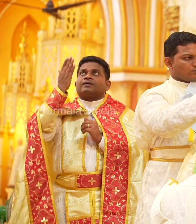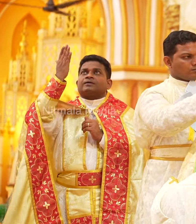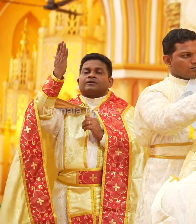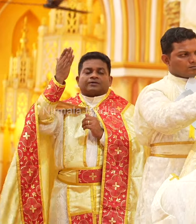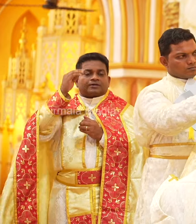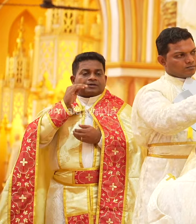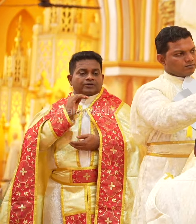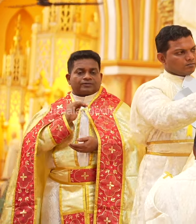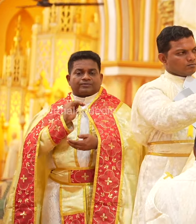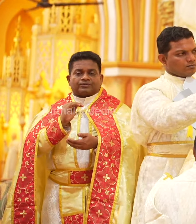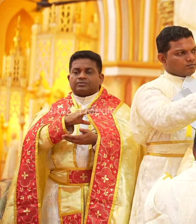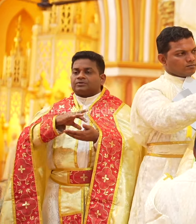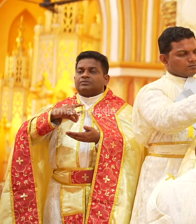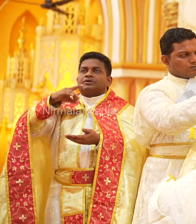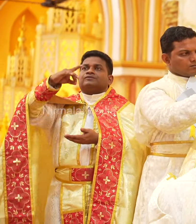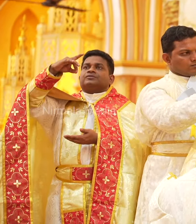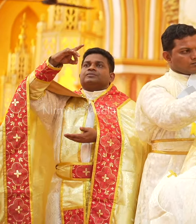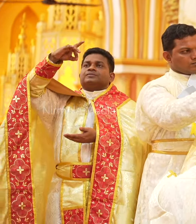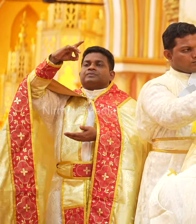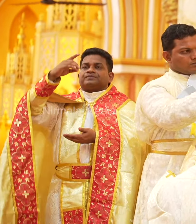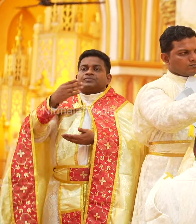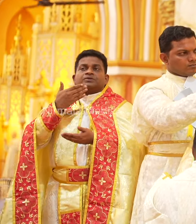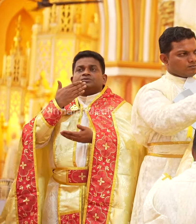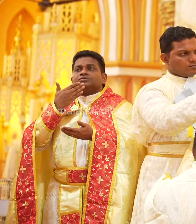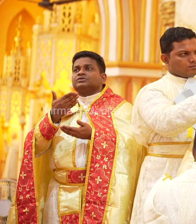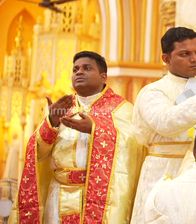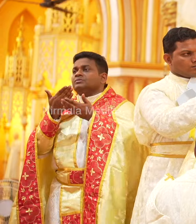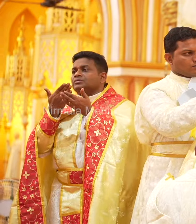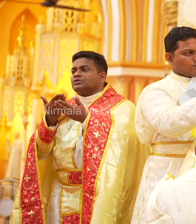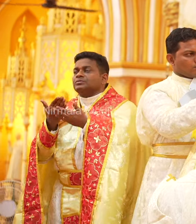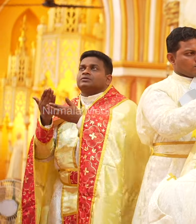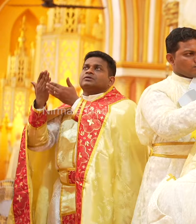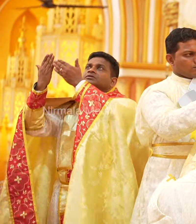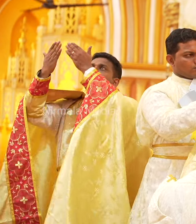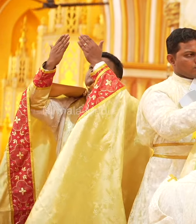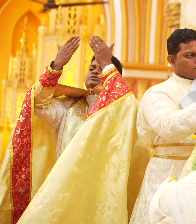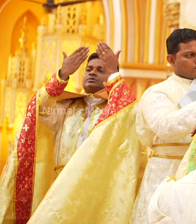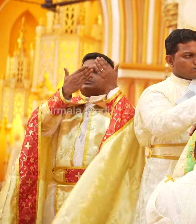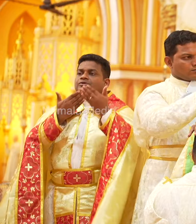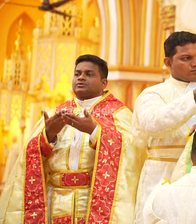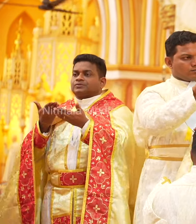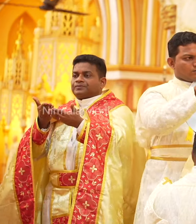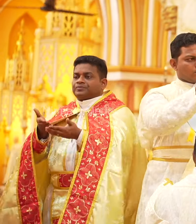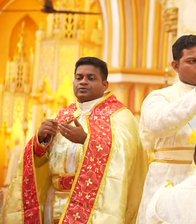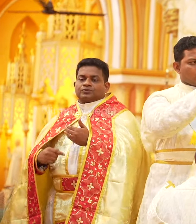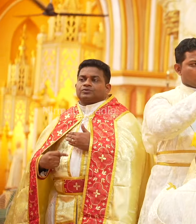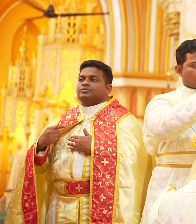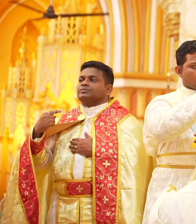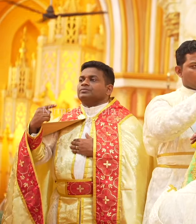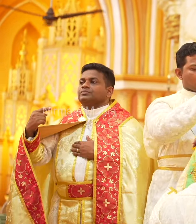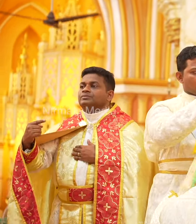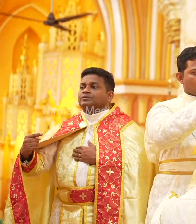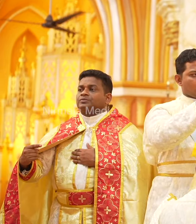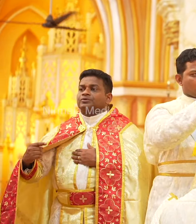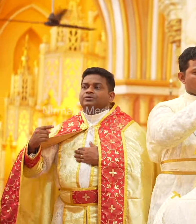അങ്ങേക്കും അങ്ങയുടെ പ്രിയപുത്രനും പരിശുദ്ധാത്മാവിനും സ്തുതിയും ബഹുമാനവും കൃതജ്ഞയും ആരാധനയും സമർപ്പിക്കുന്നു